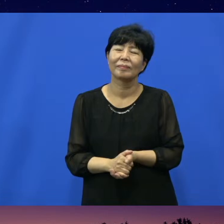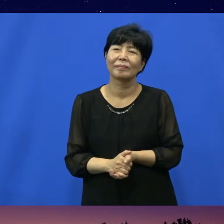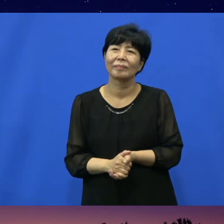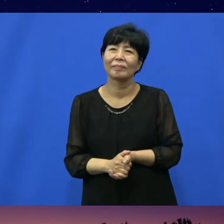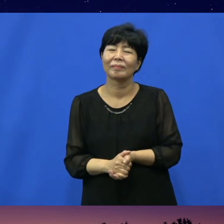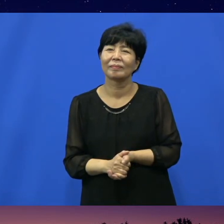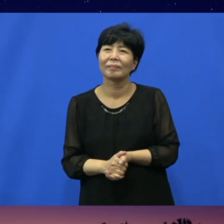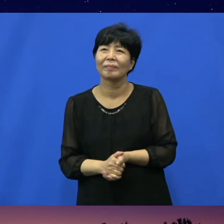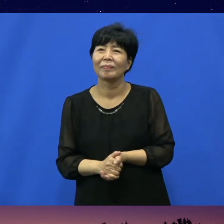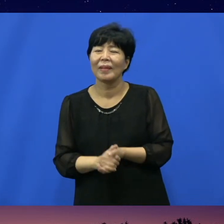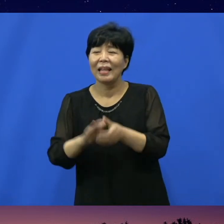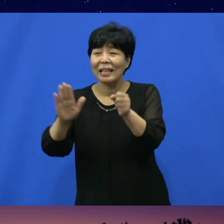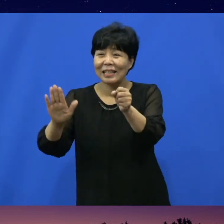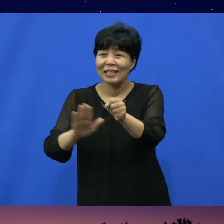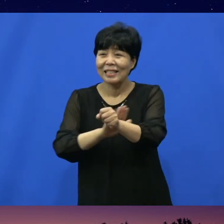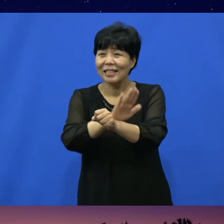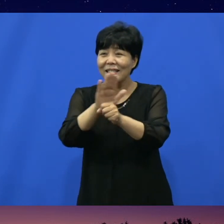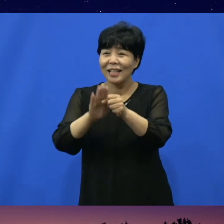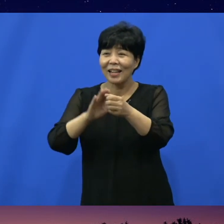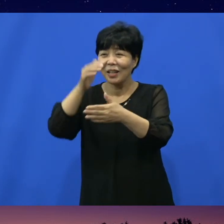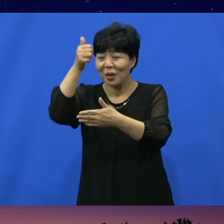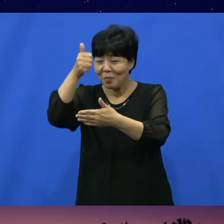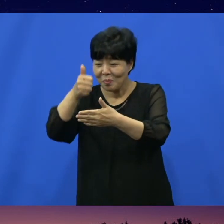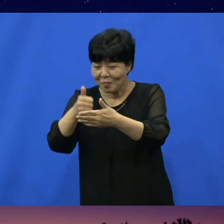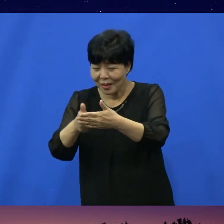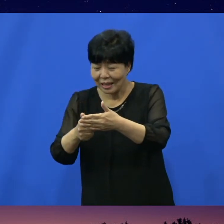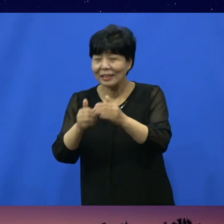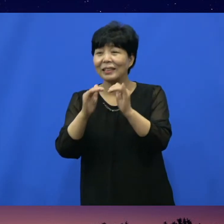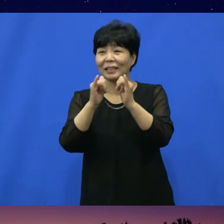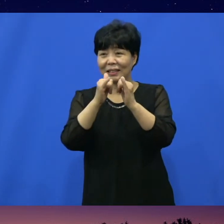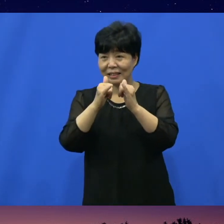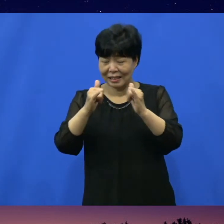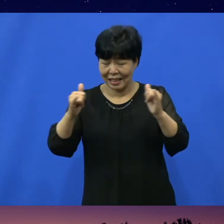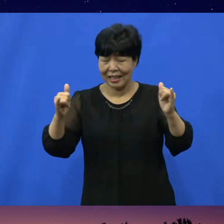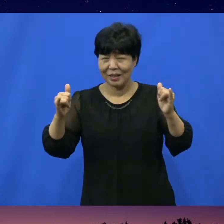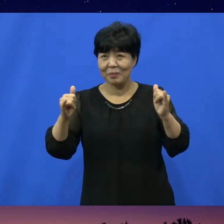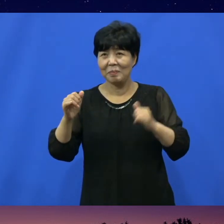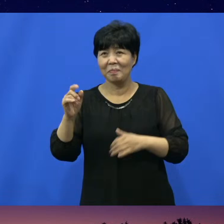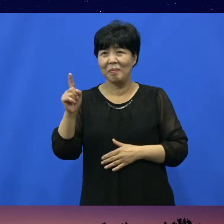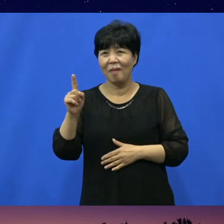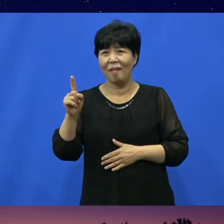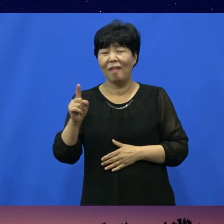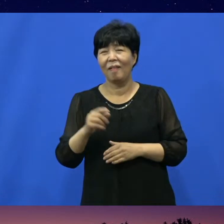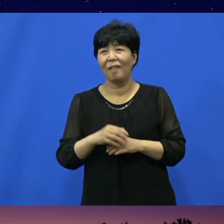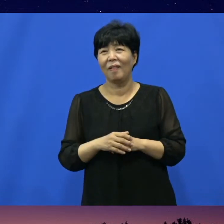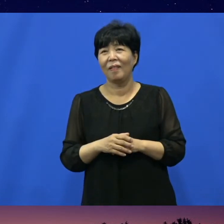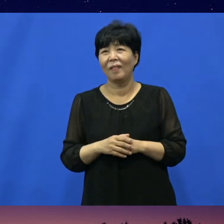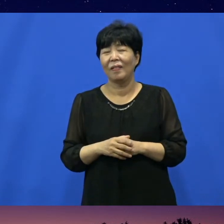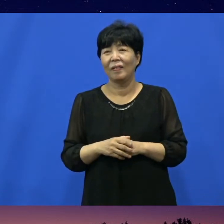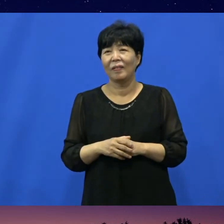사랑에 빠져 있는 사람은 다른 유혹에 넘어가지 않아요. 그 사이에 누구도 끼어들 수가 없어요.